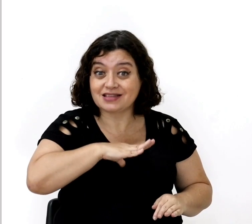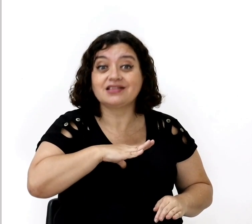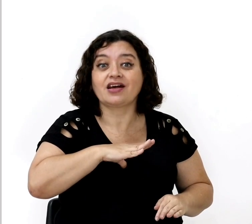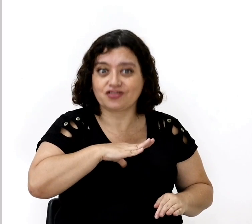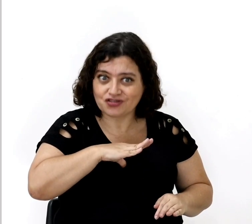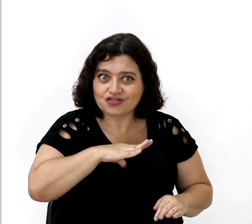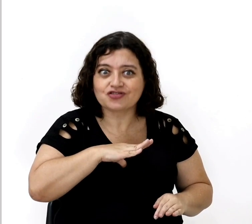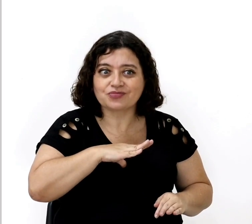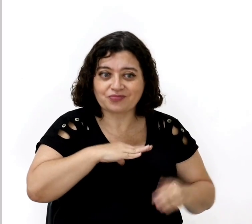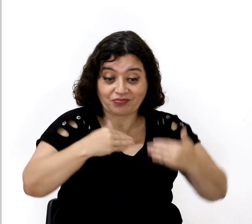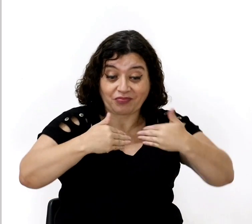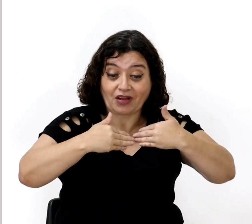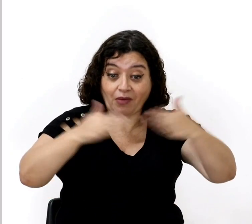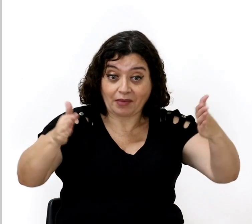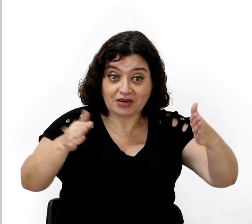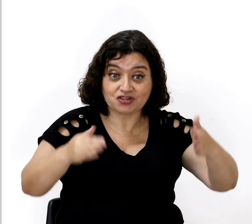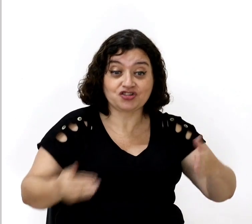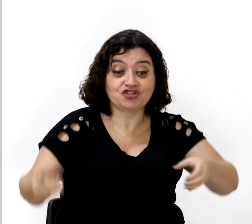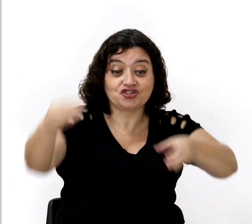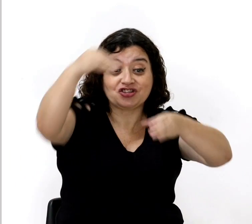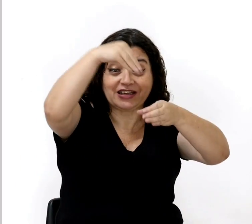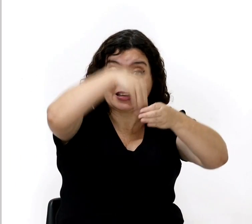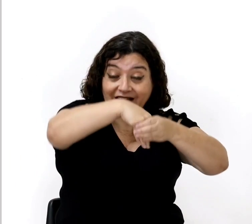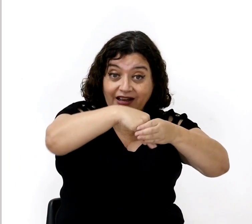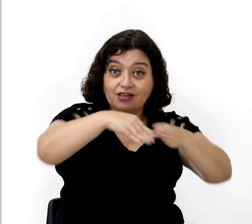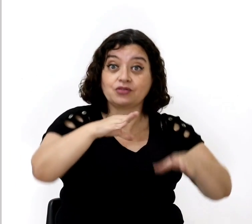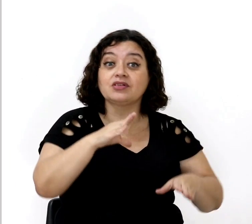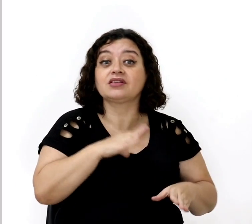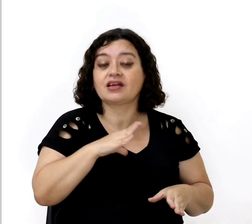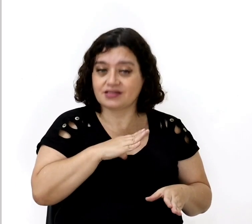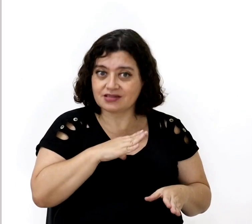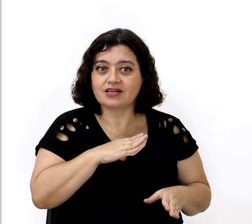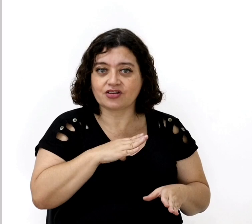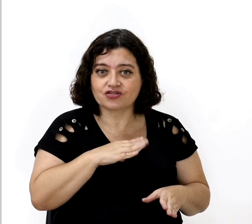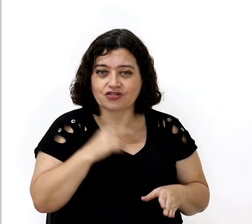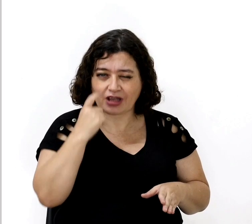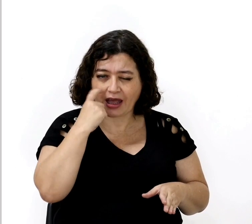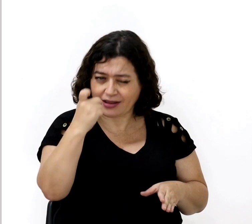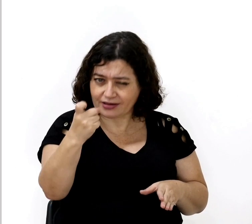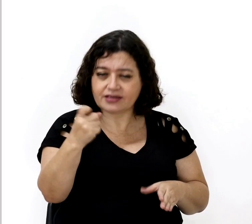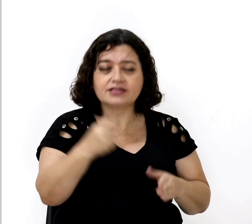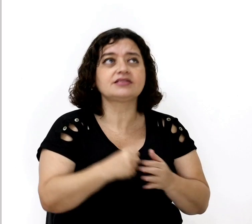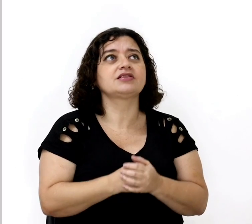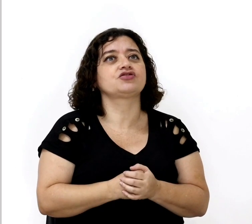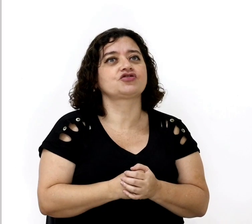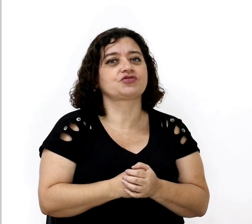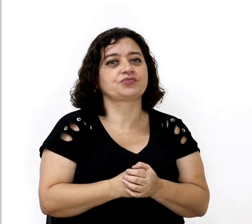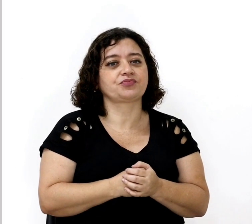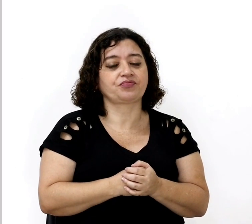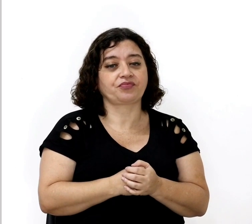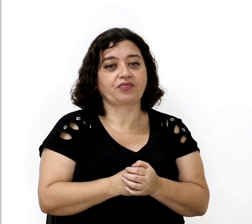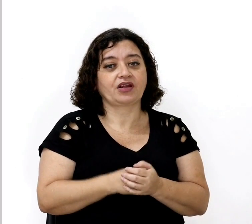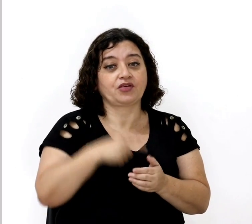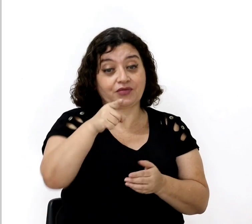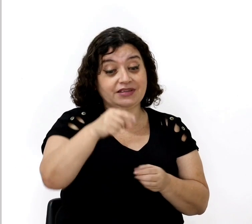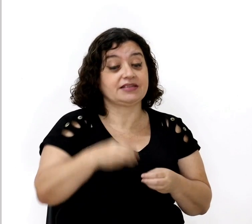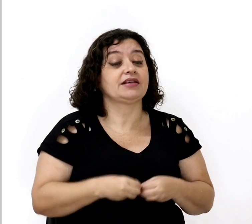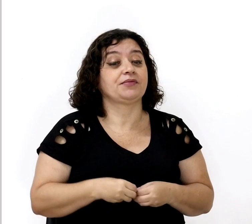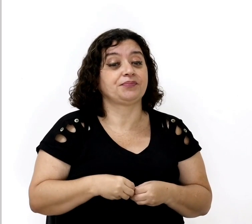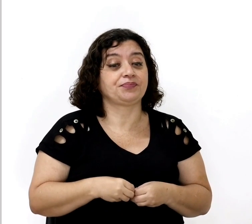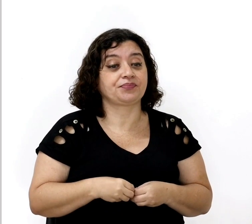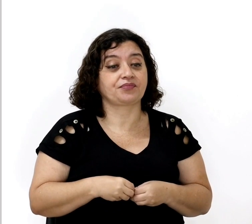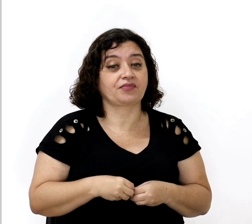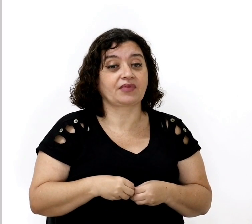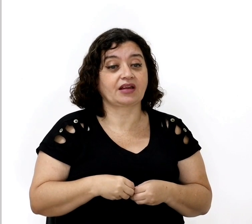urbano. Essa é uma expressão interessante aqui que a lição destaca. A outra é que você